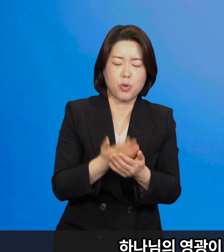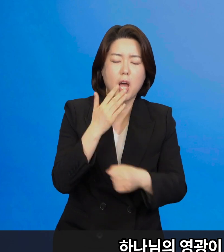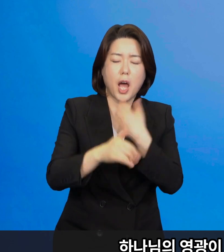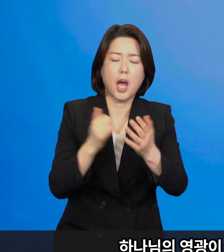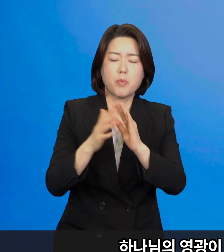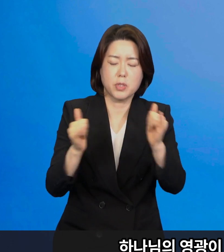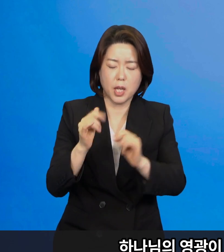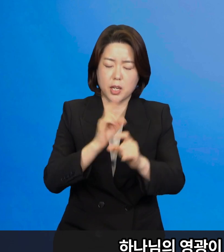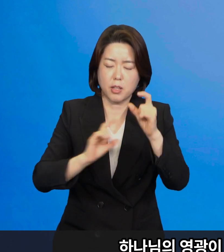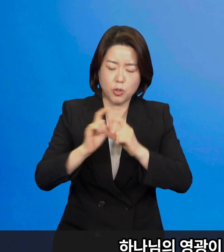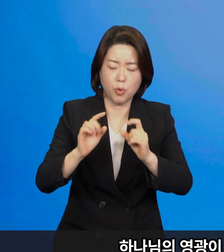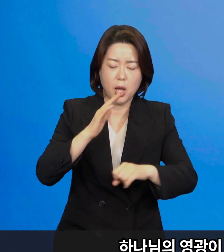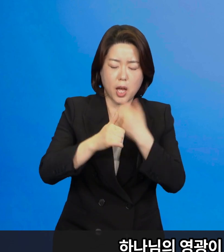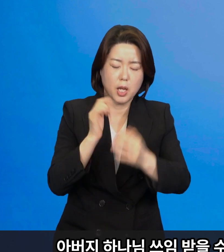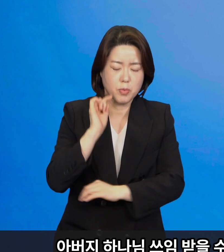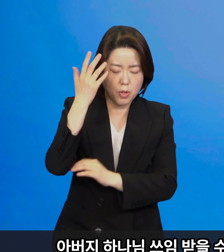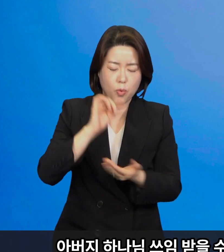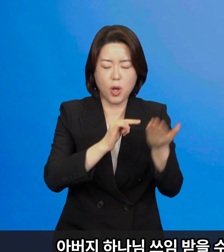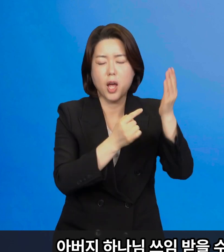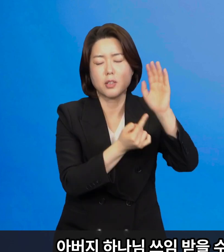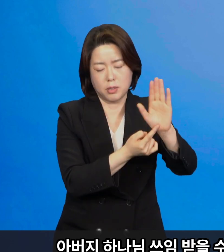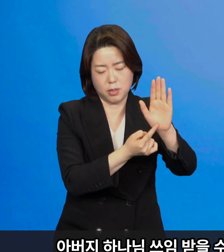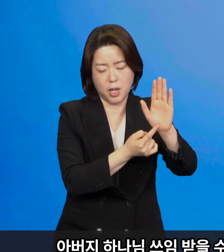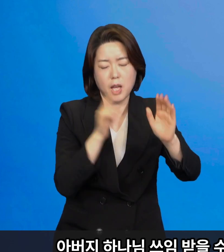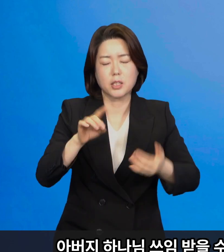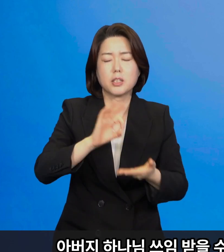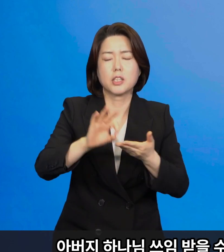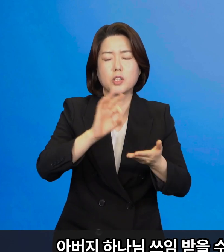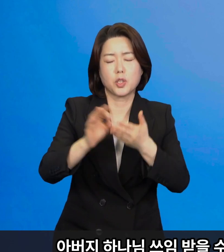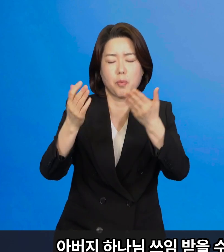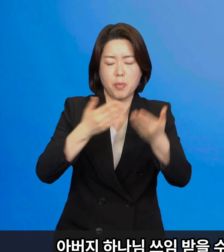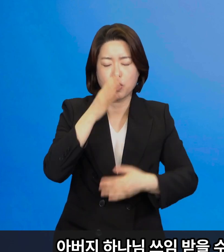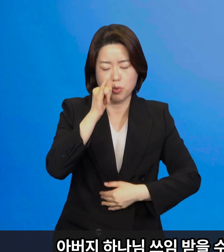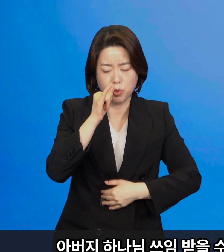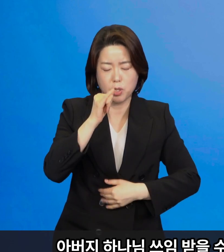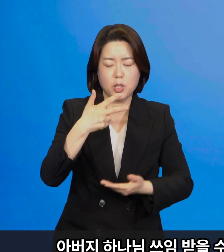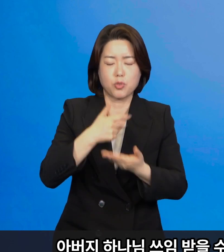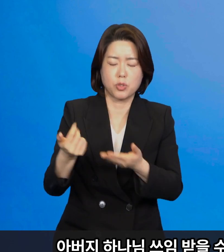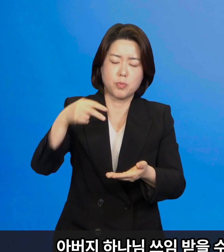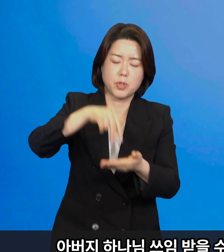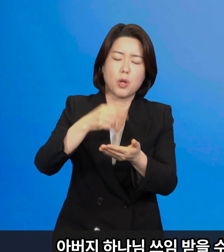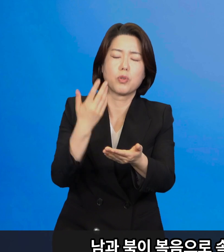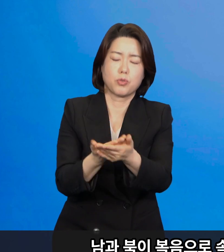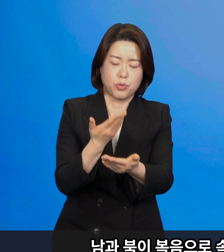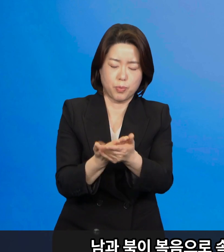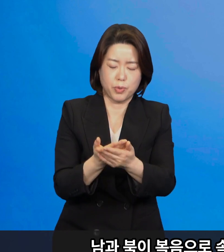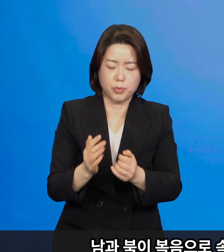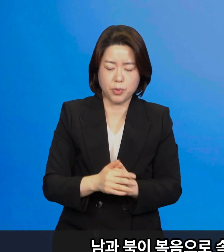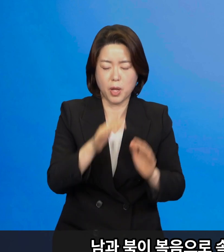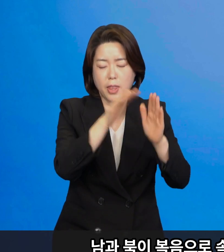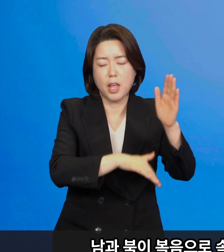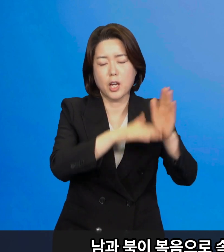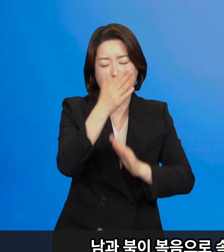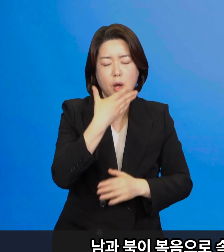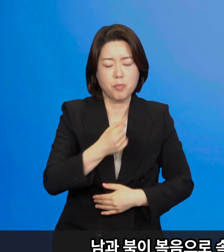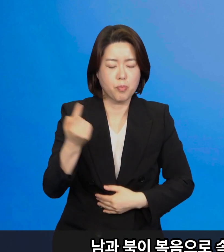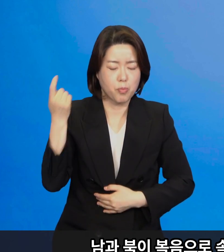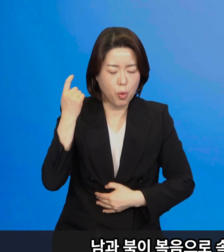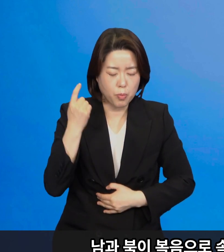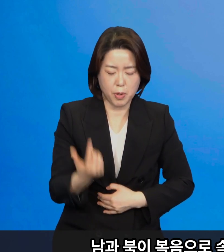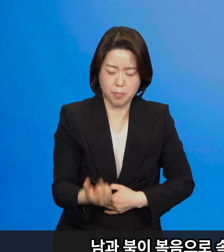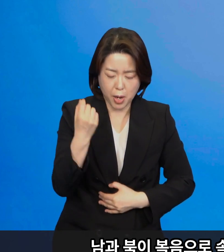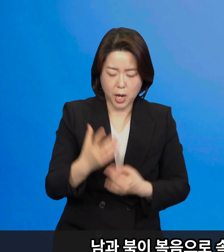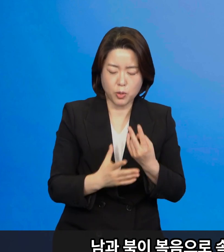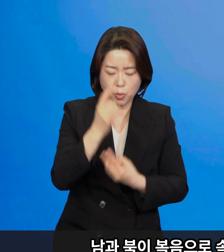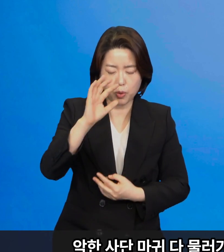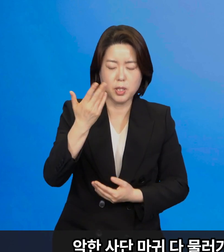땅 가운데 하나님의 영광이 드러날 수 있는데 아버지 하나님 쓰임받을 수 있도록 주여 세워 주시옵소서. 주시옵소서. 남과 북이 복음으로 속히